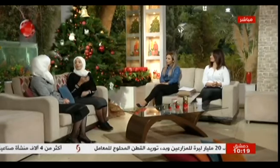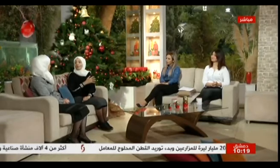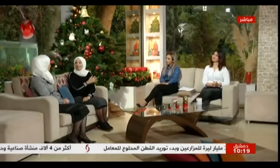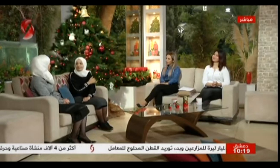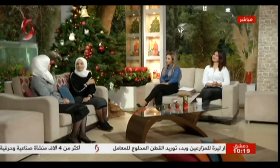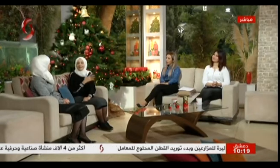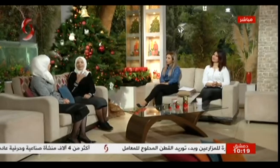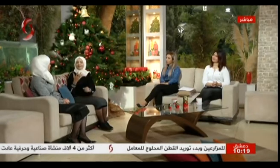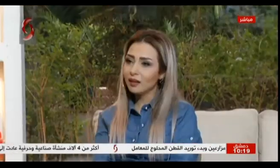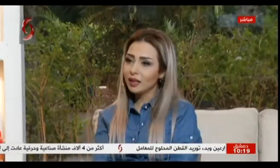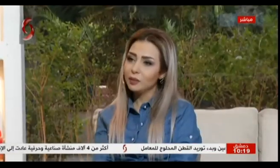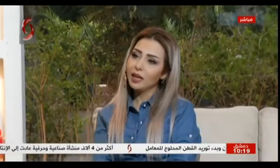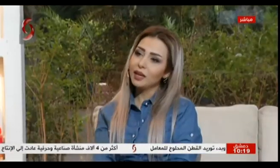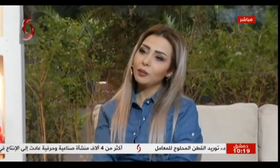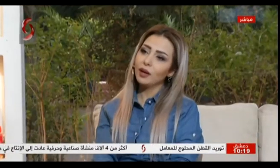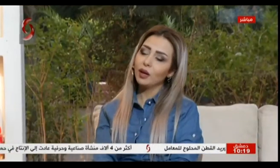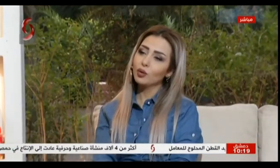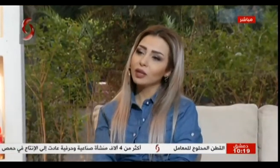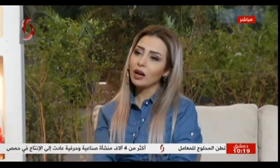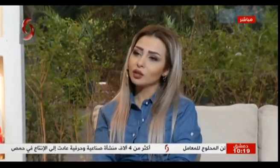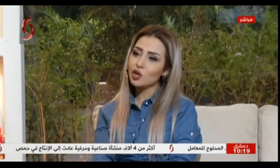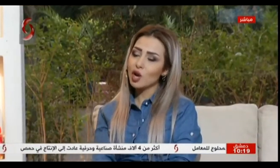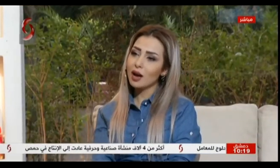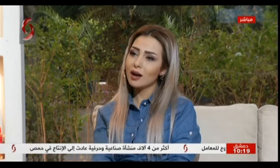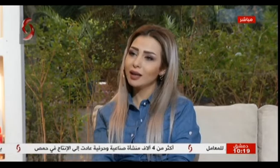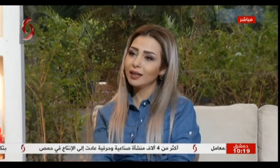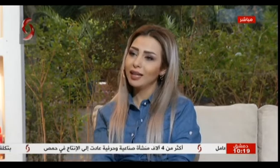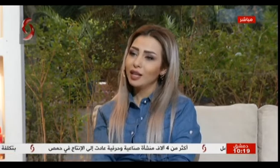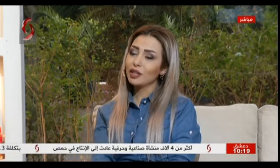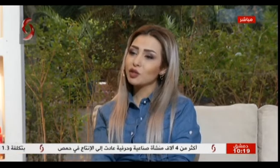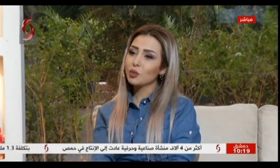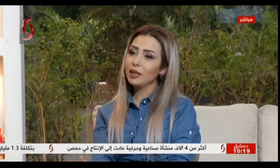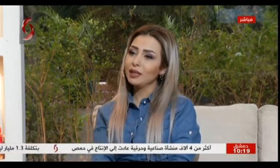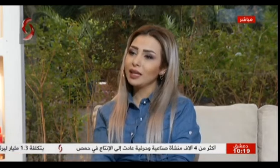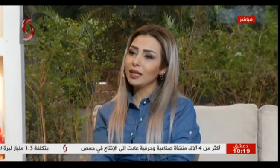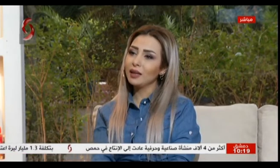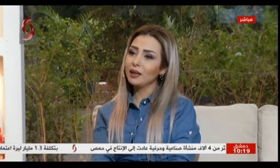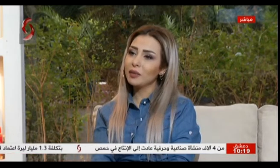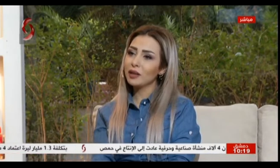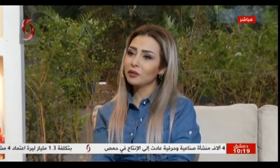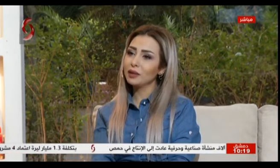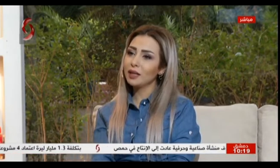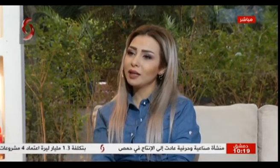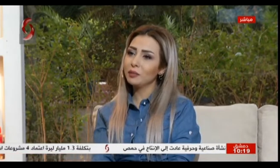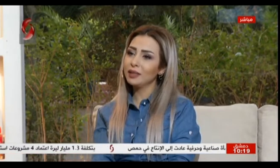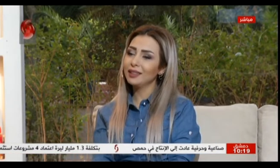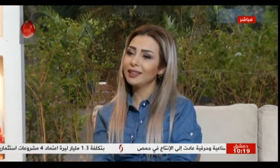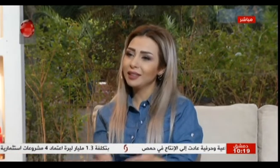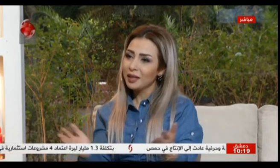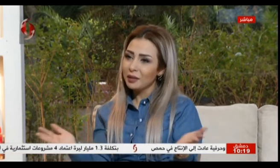كمية العطاء يلي بقلبها لهدى تجاه تجربة هي مرت